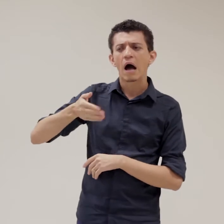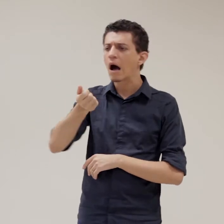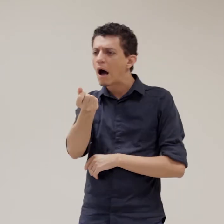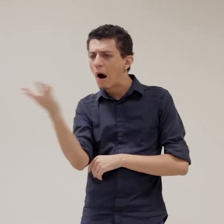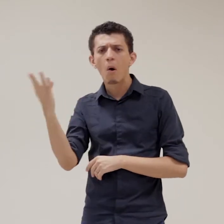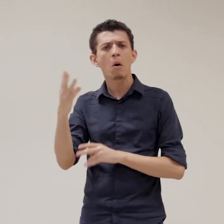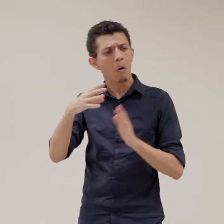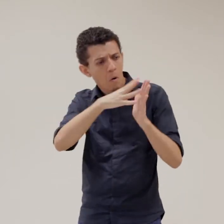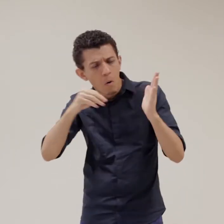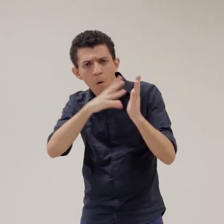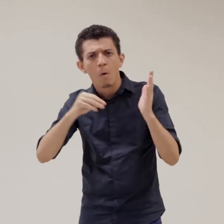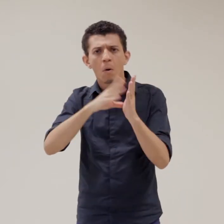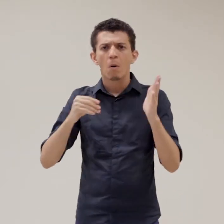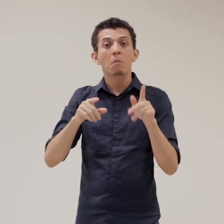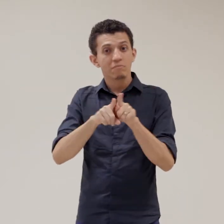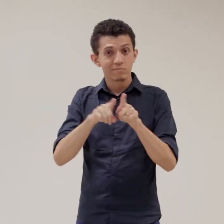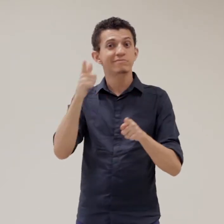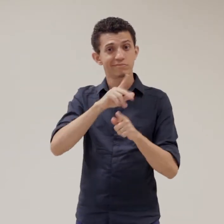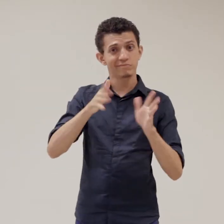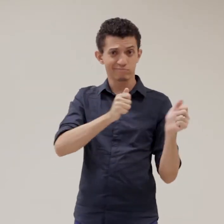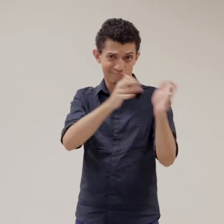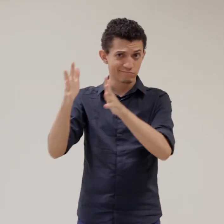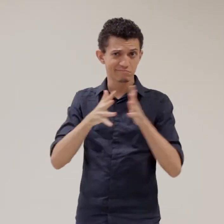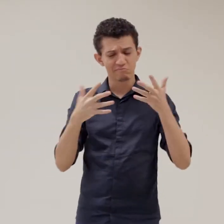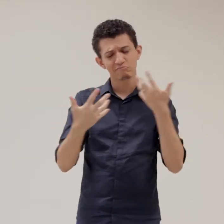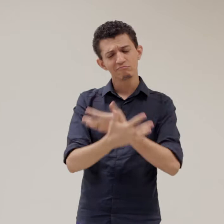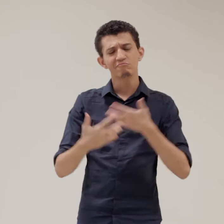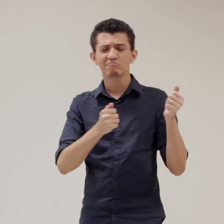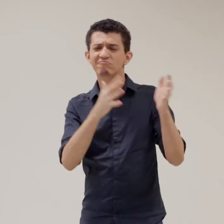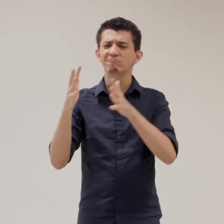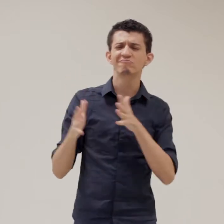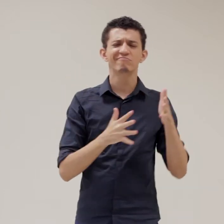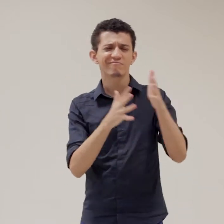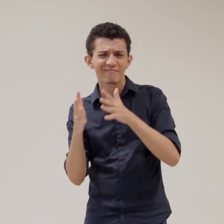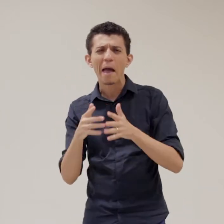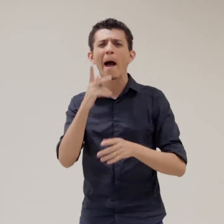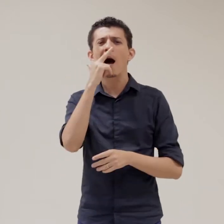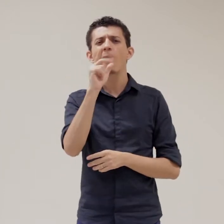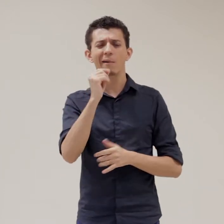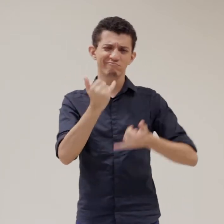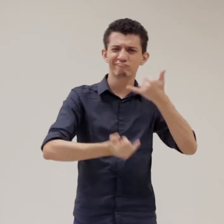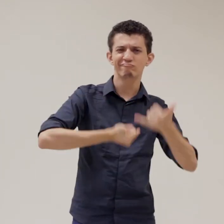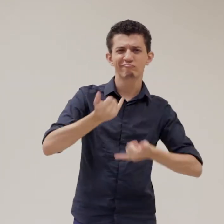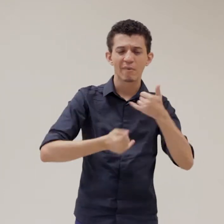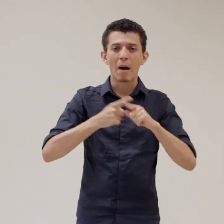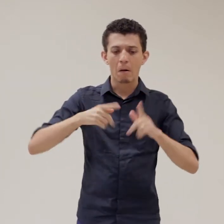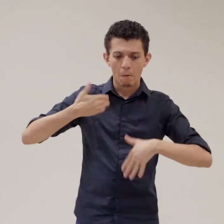os sinais e até cantando os hinos em Libras. Então, o que era quase uma brincadeira entre amigos se transformou em um ministério que,